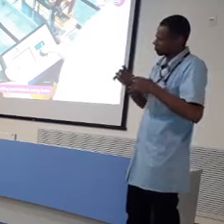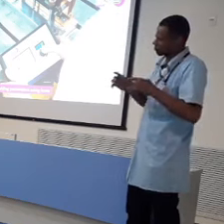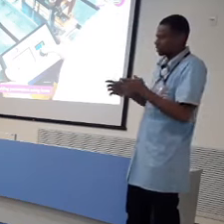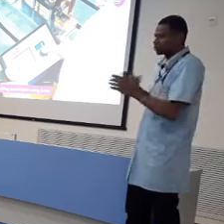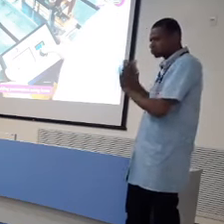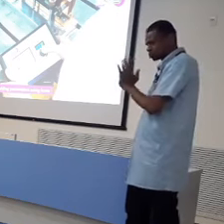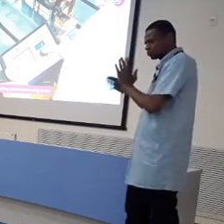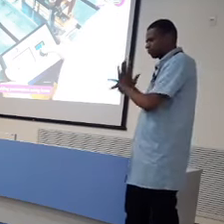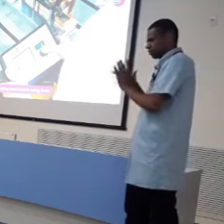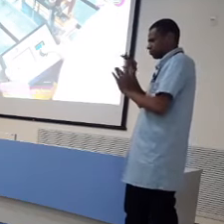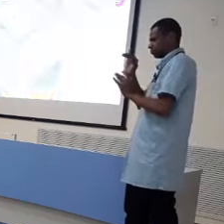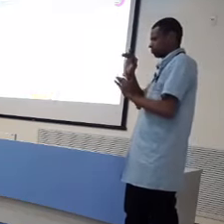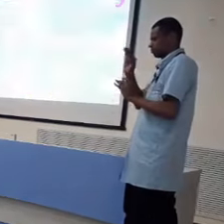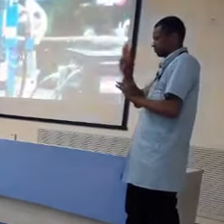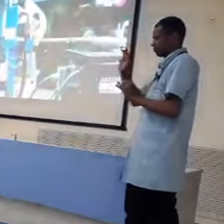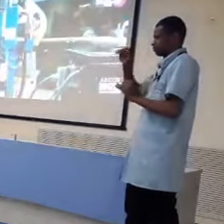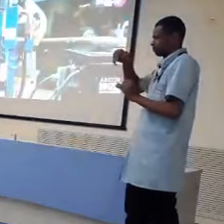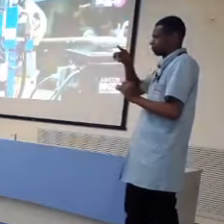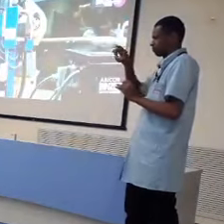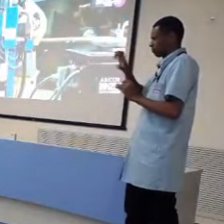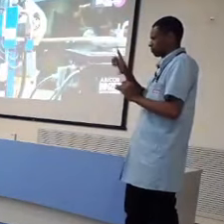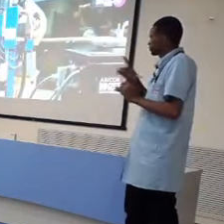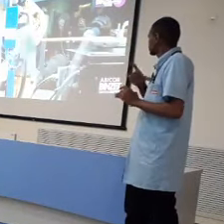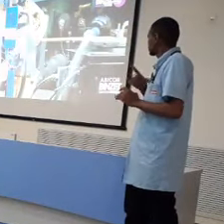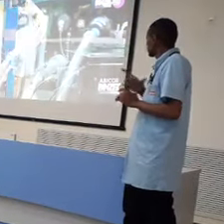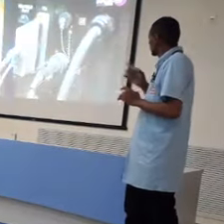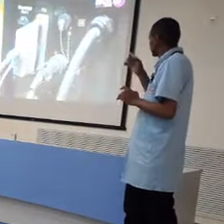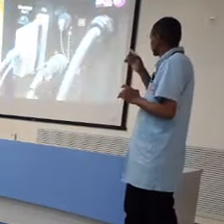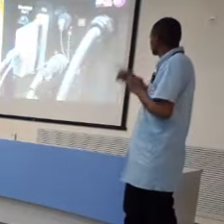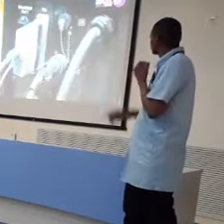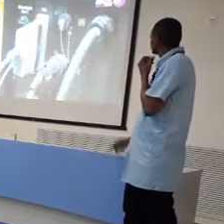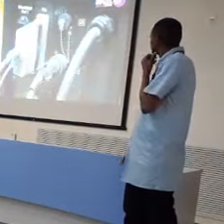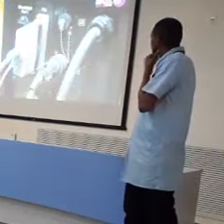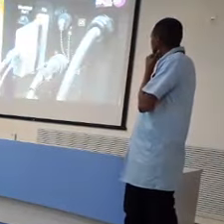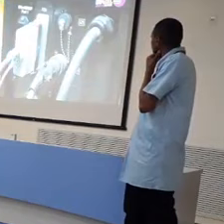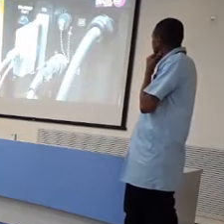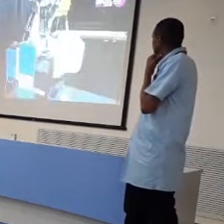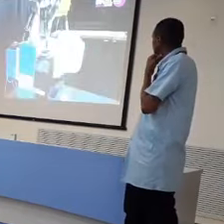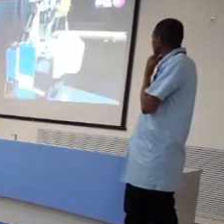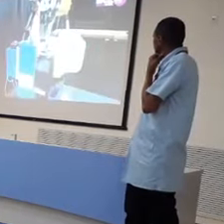Binzel. Como vocês veem que é muito fácil de fazer regulagem.